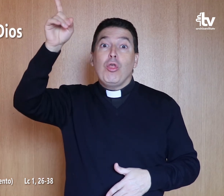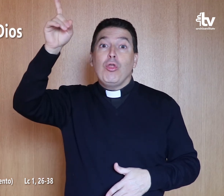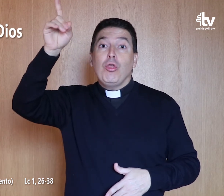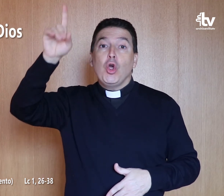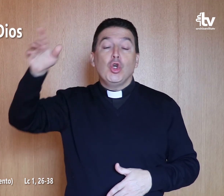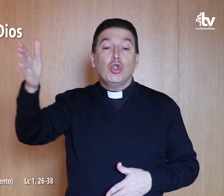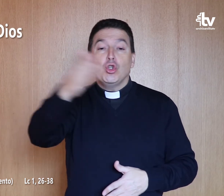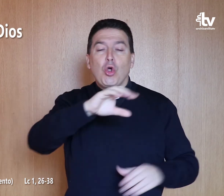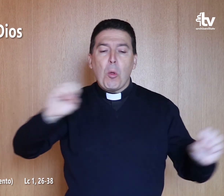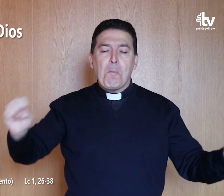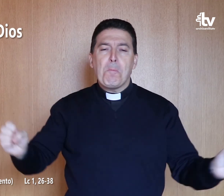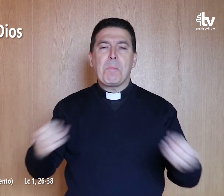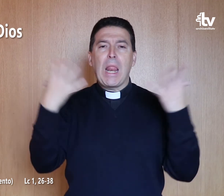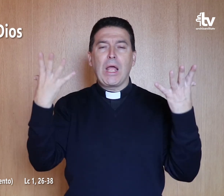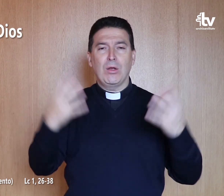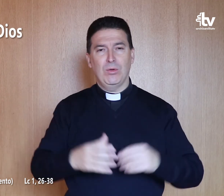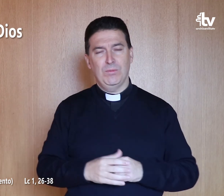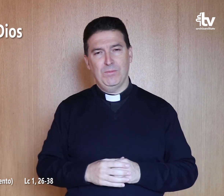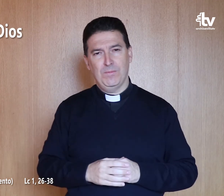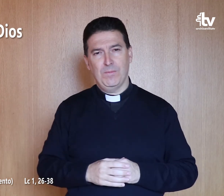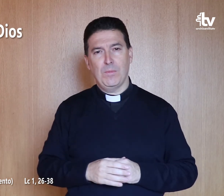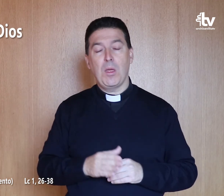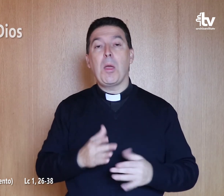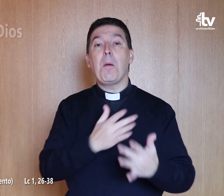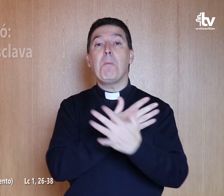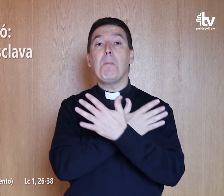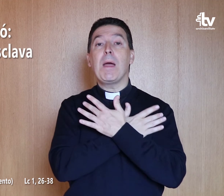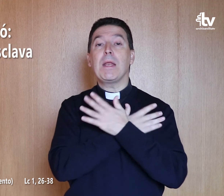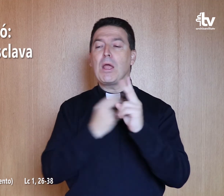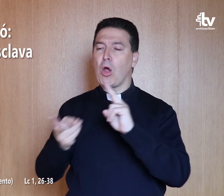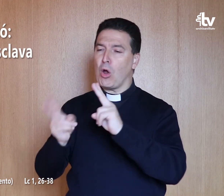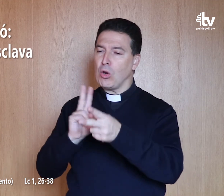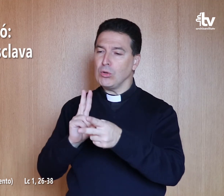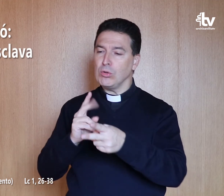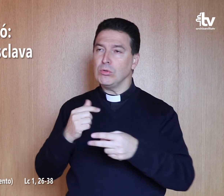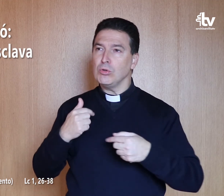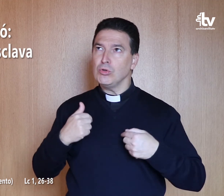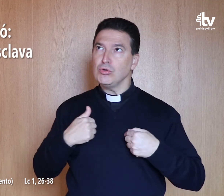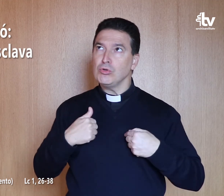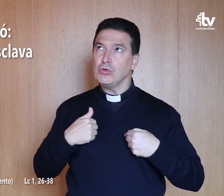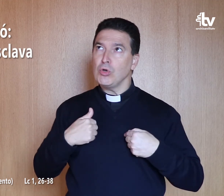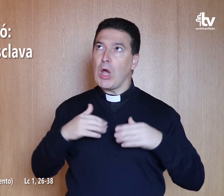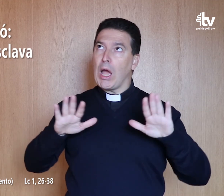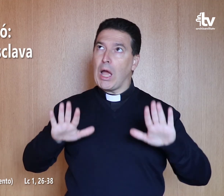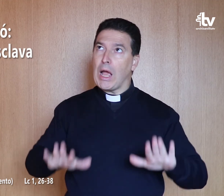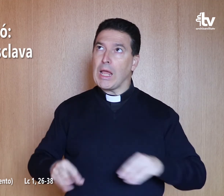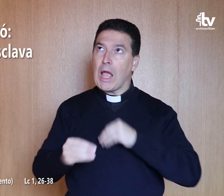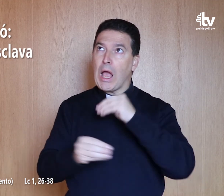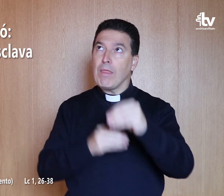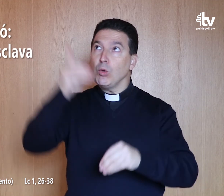nada hay imposible. María contestó, He aquí la esclava